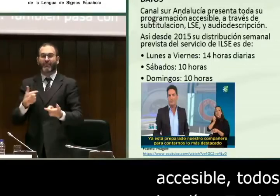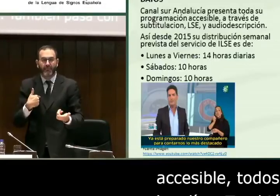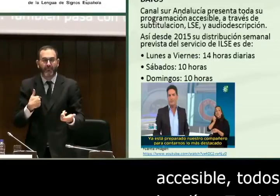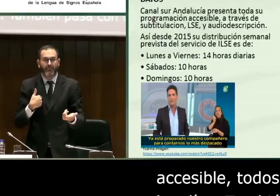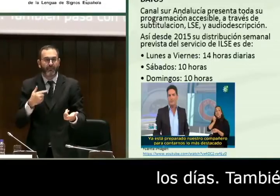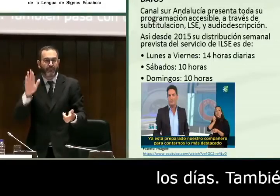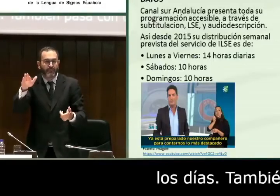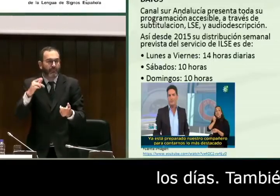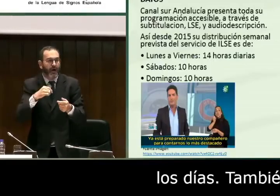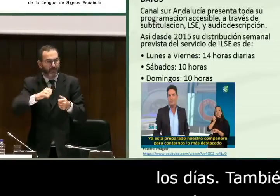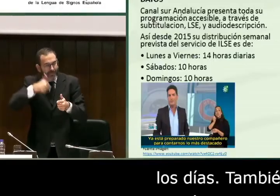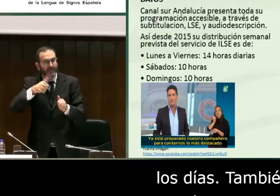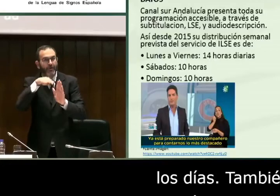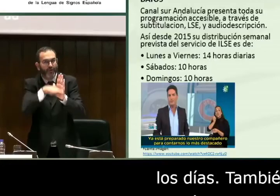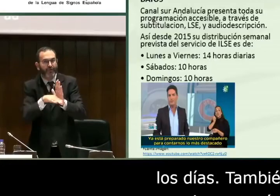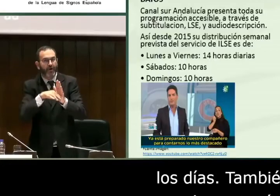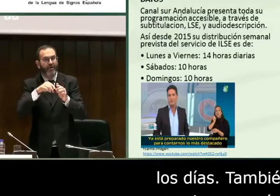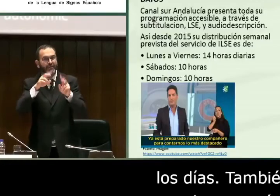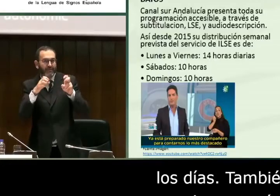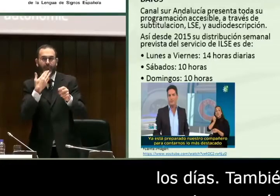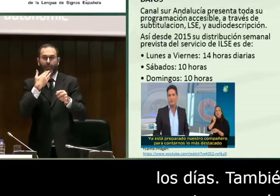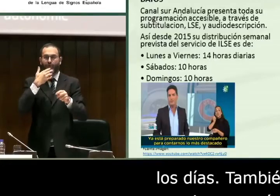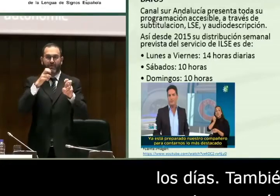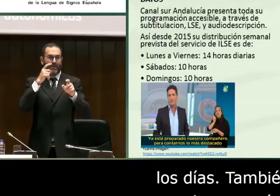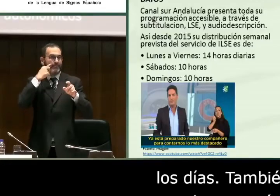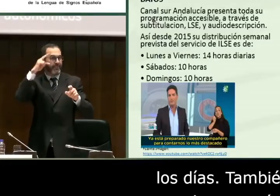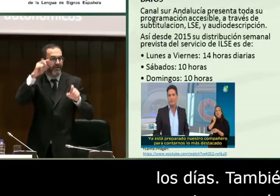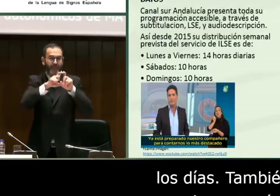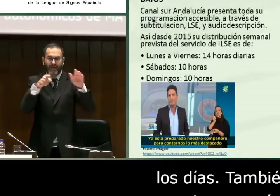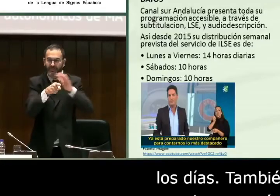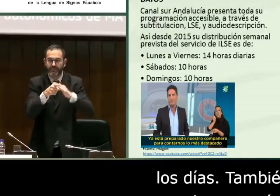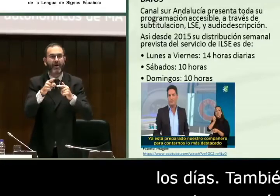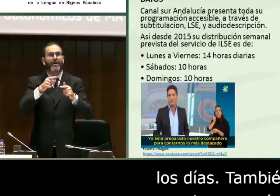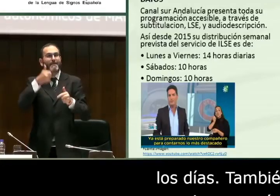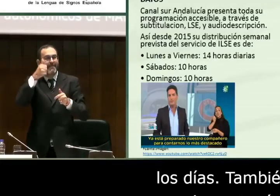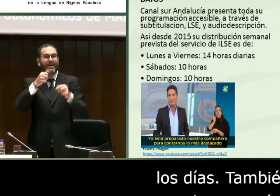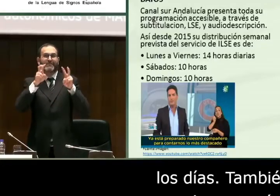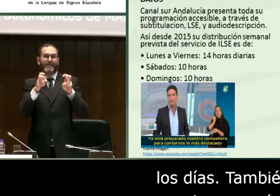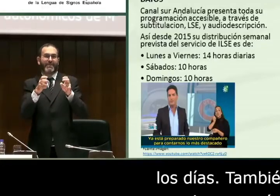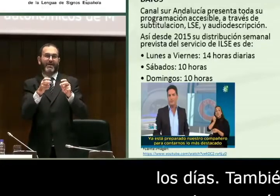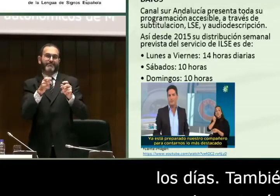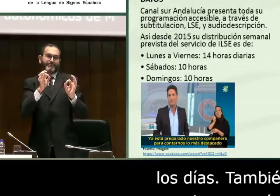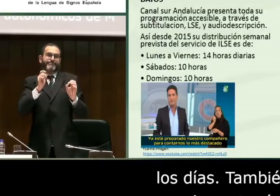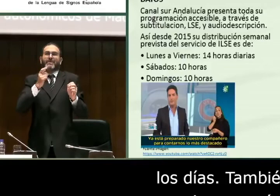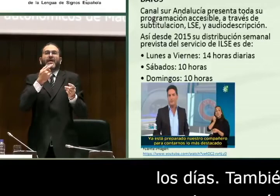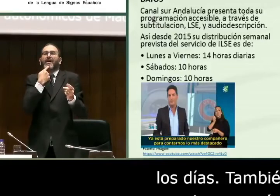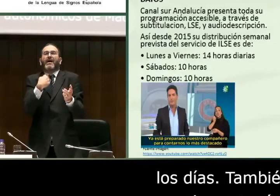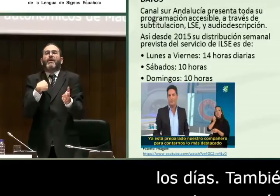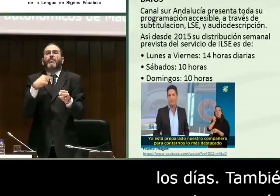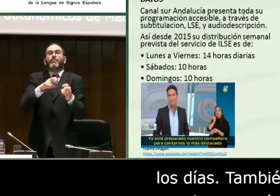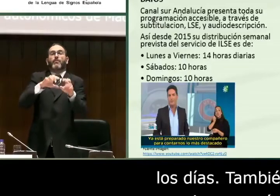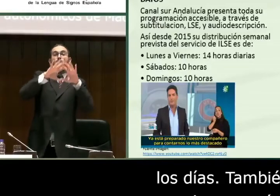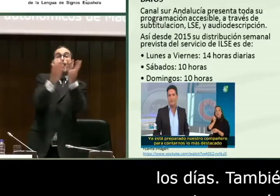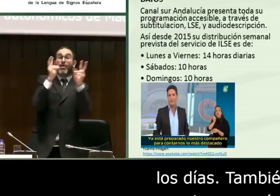se primaba era el importe económico que iba a suponer, el desembolso económico que iba a suponer, sin tener en cuenta la experiencia de las